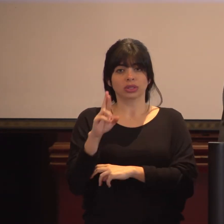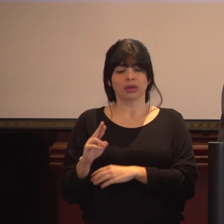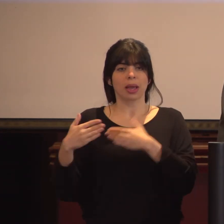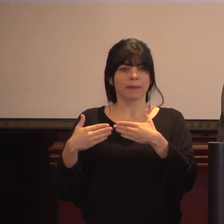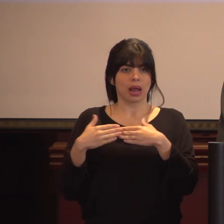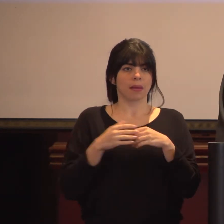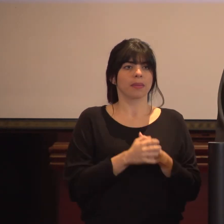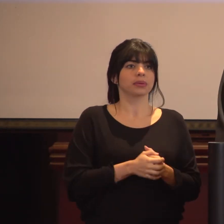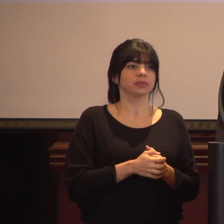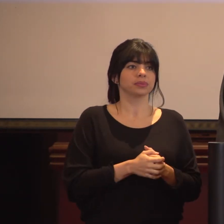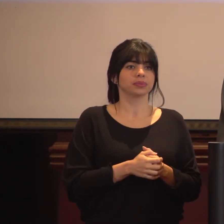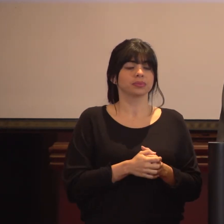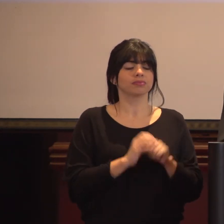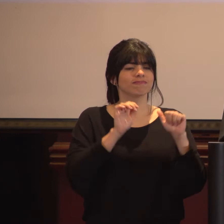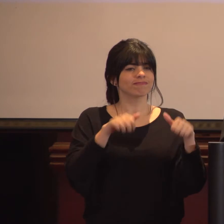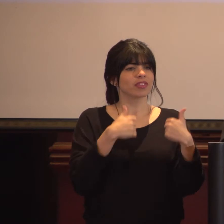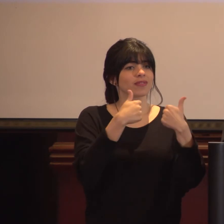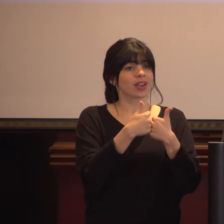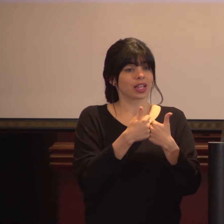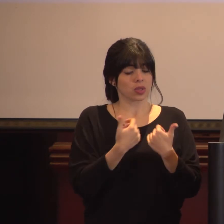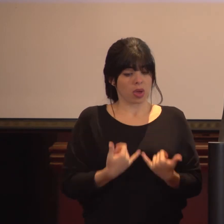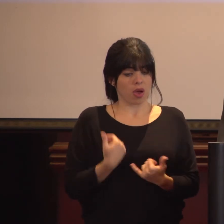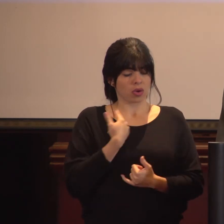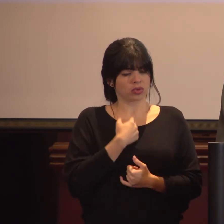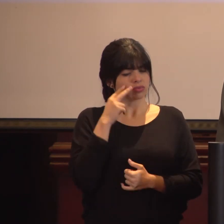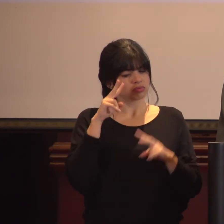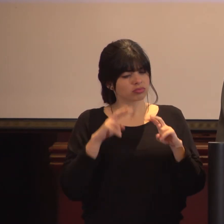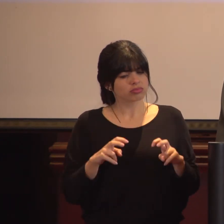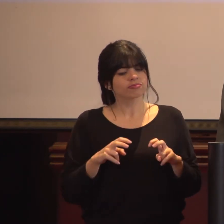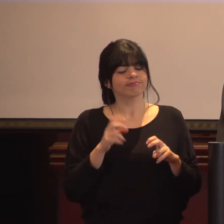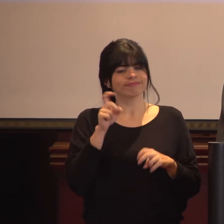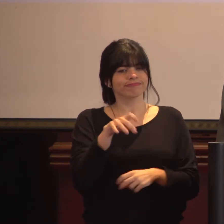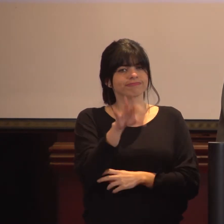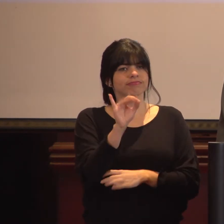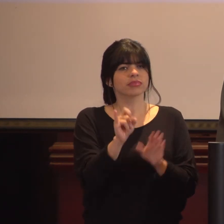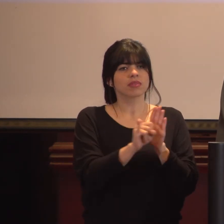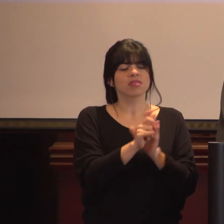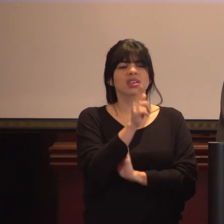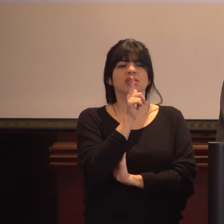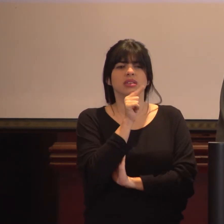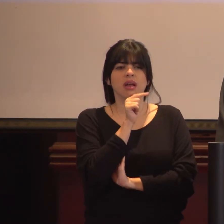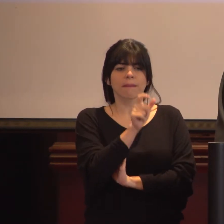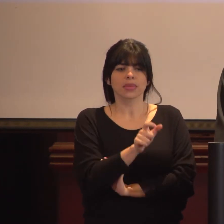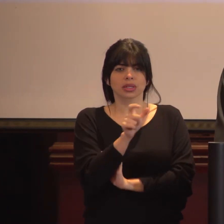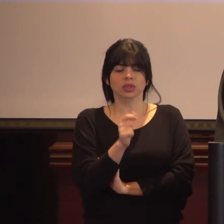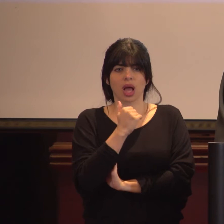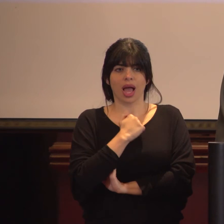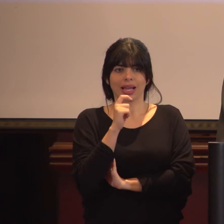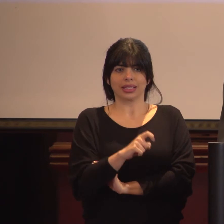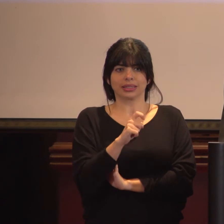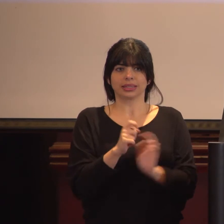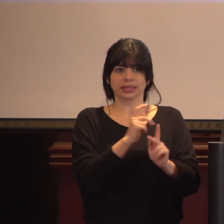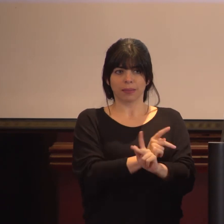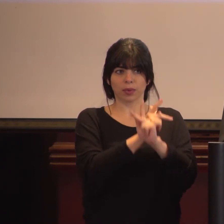Panamá el reto a nuestro juicio consiste en identificar Quiénes son las personas con necesidades de